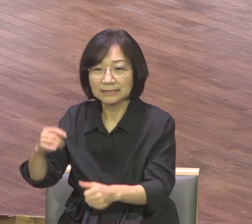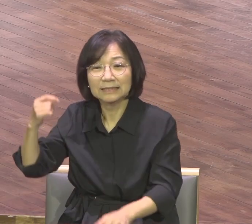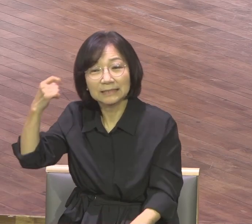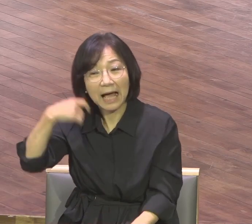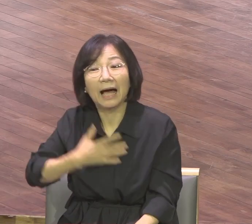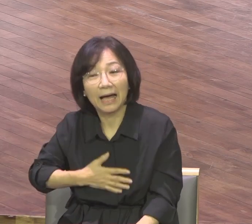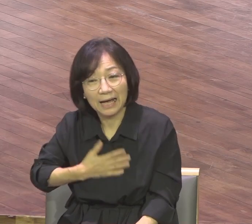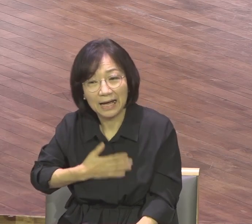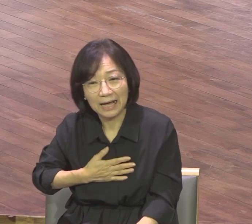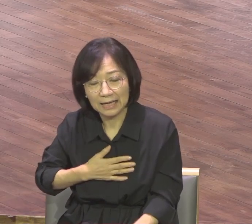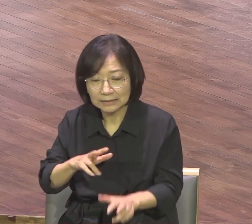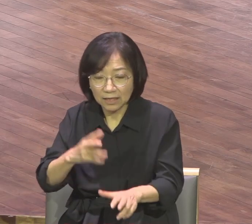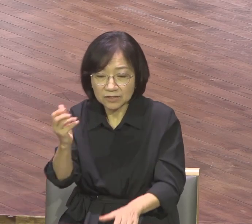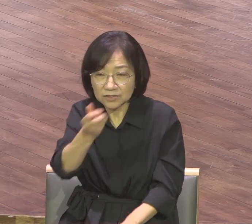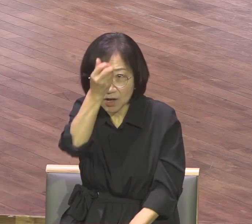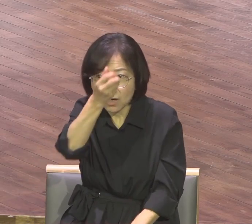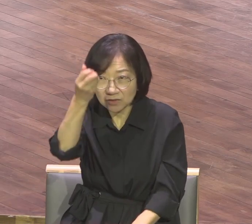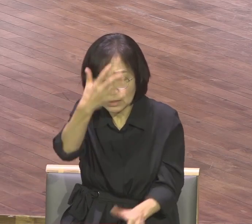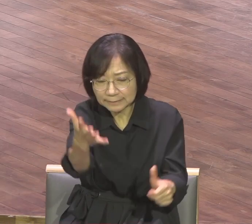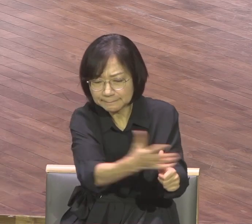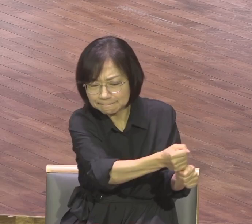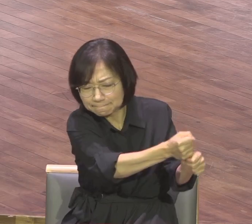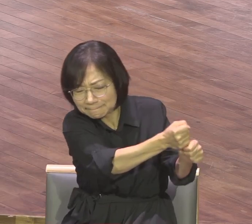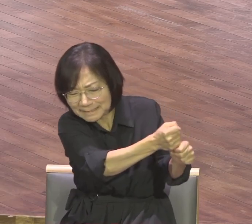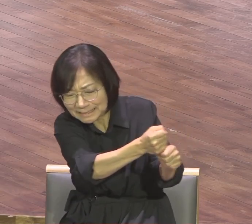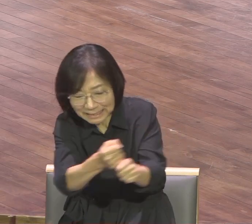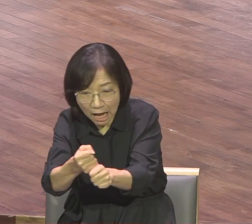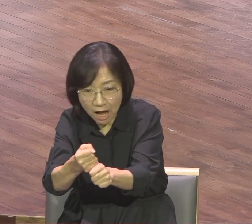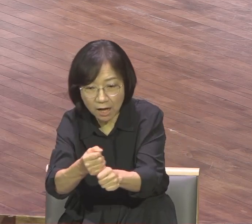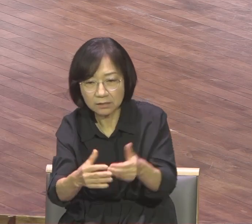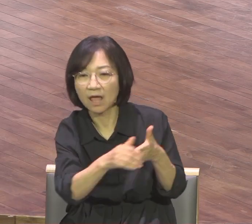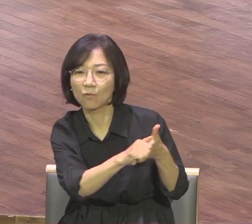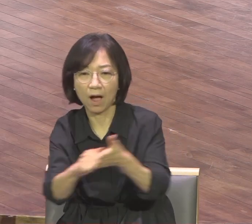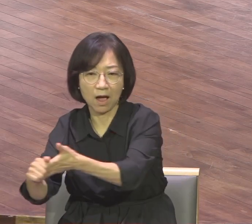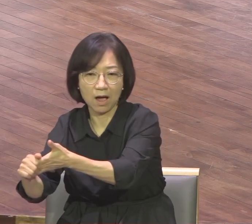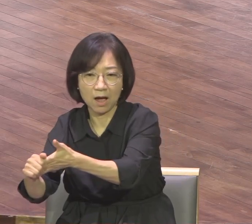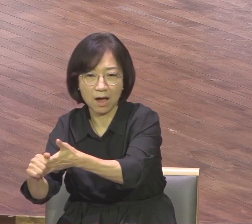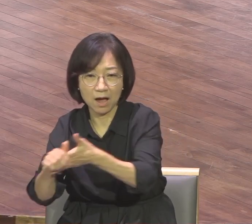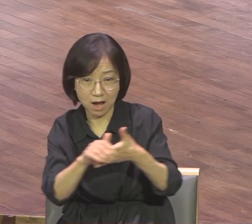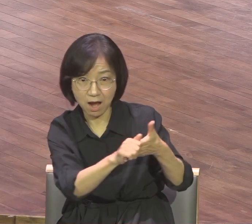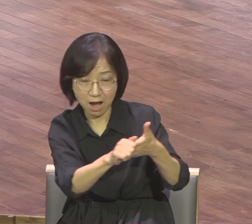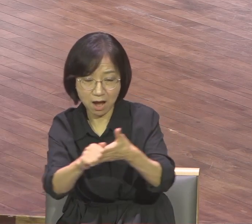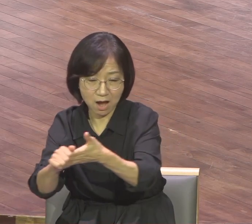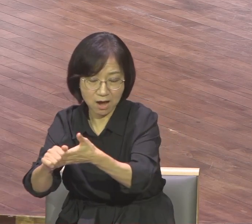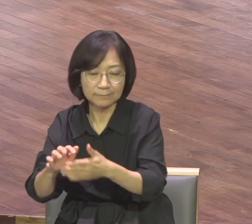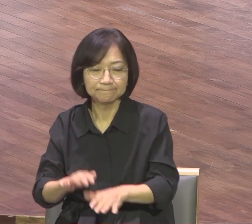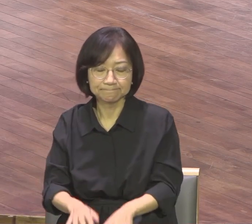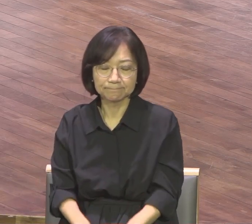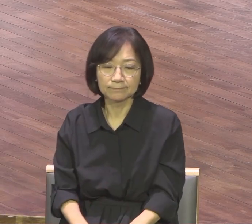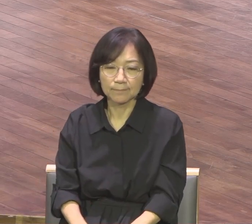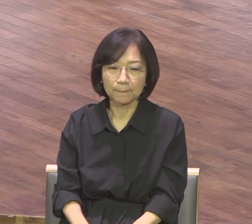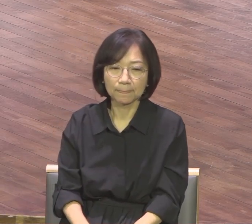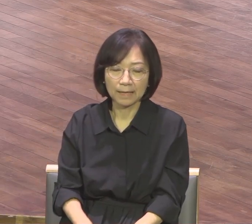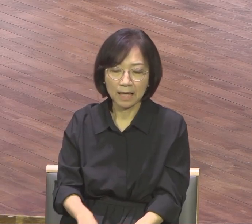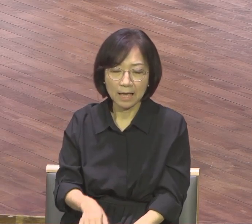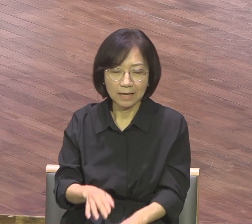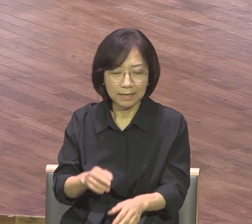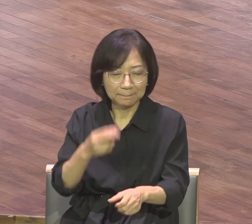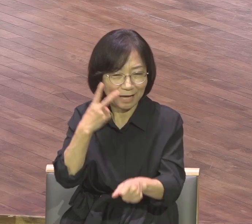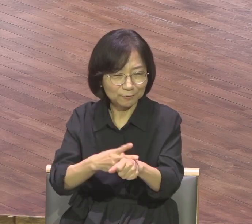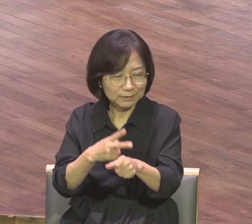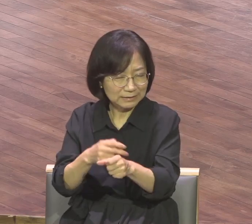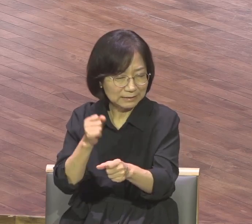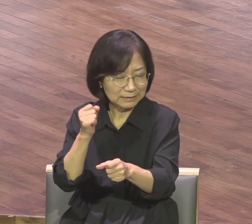강권적인 인도하심 받아 예루살렘으로 가고 있다고 말하고 있습니다. 바울은 성령을 통해서 중요한 한 가지를 알고